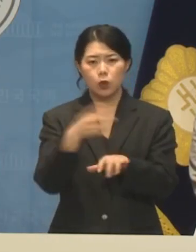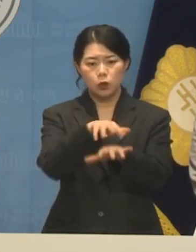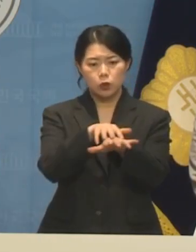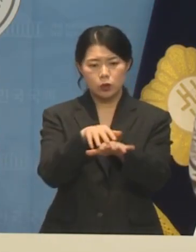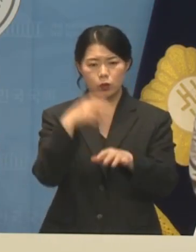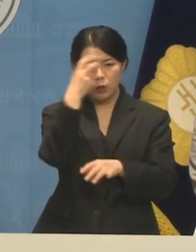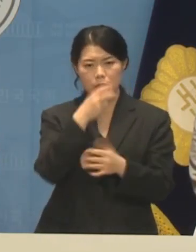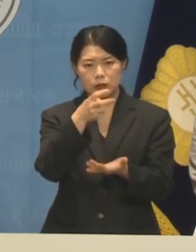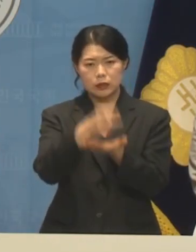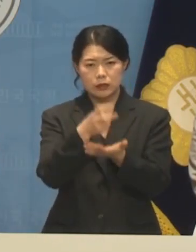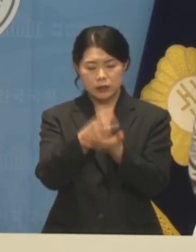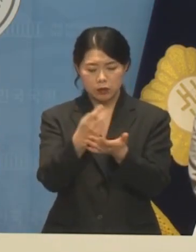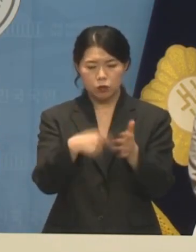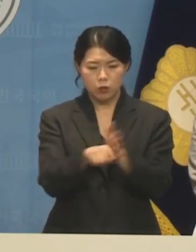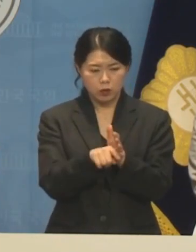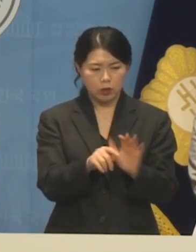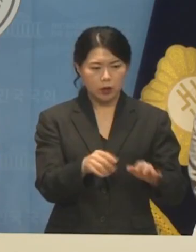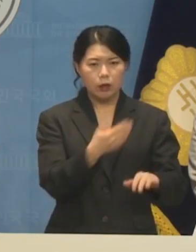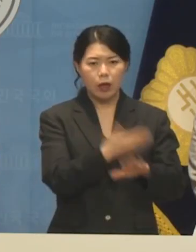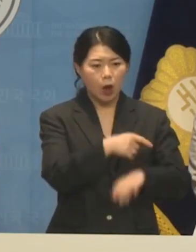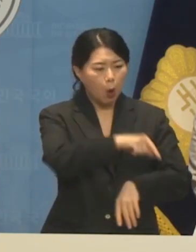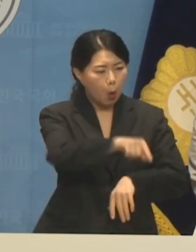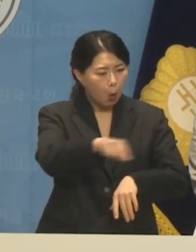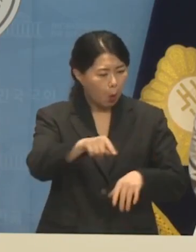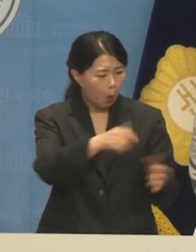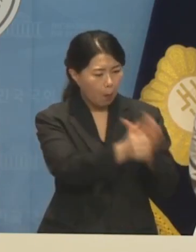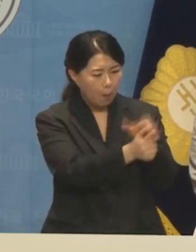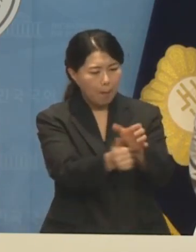준수하기 위해 외주화를 검토하고